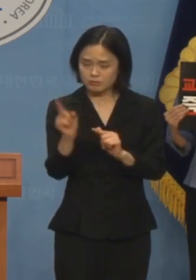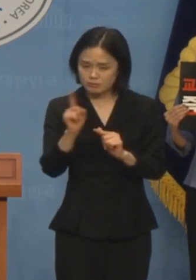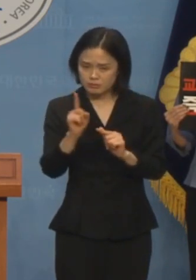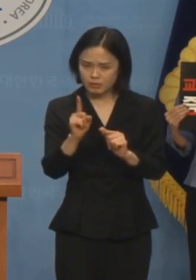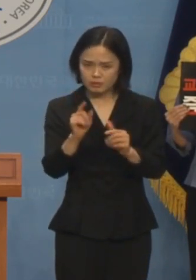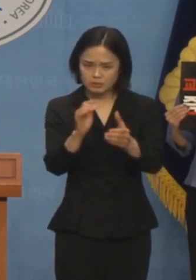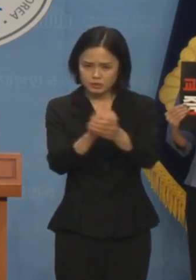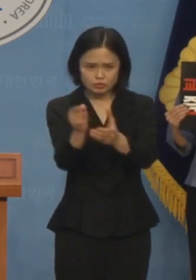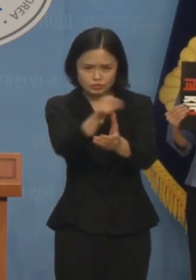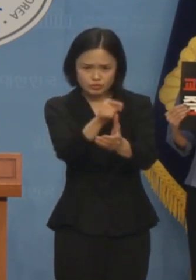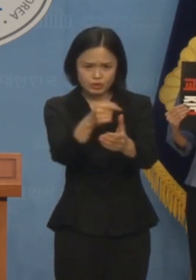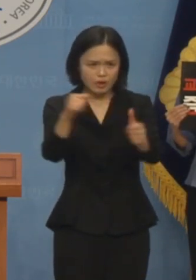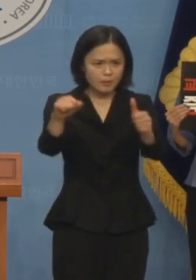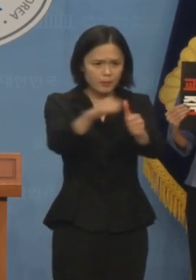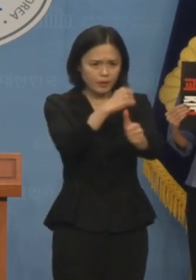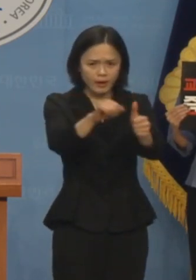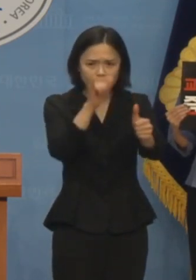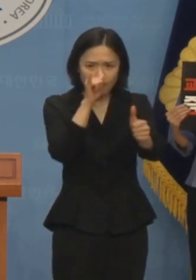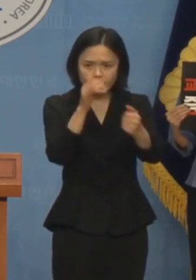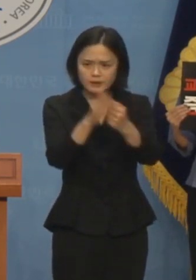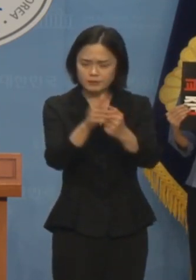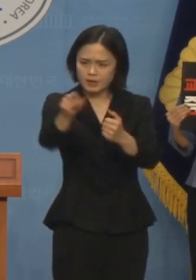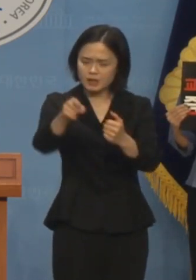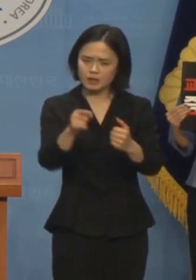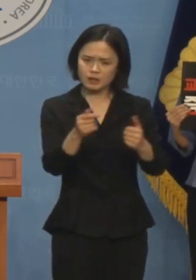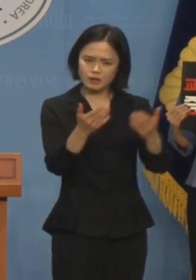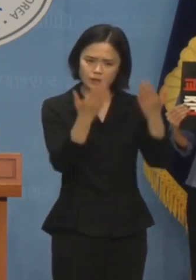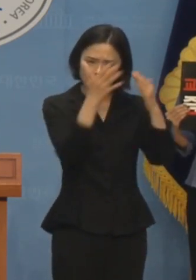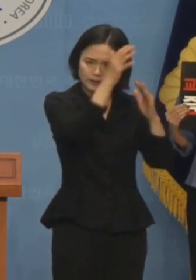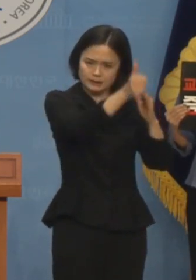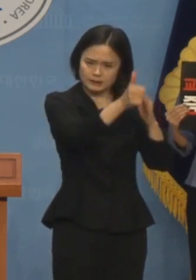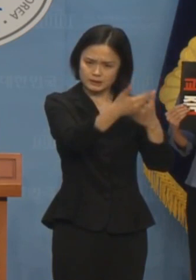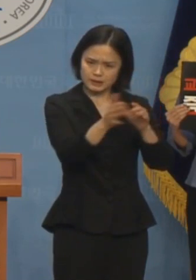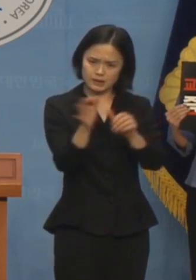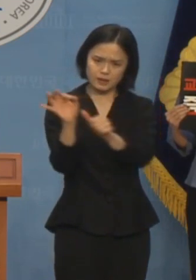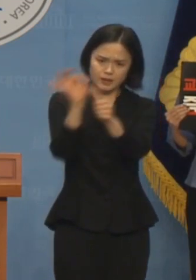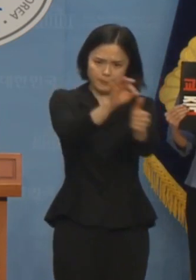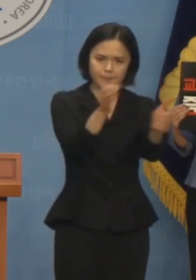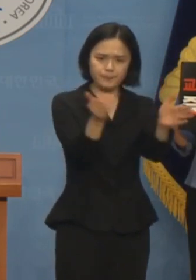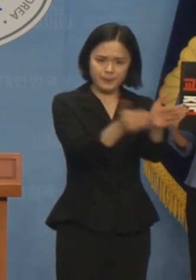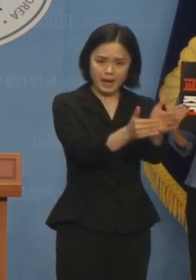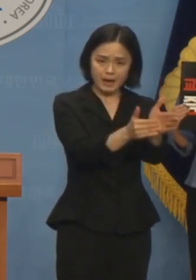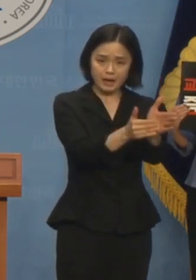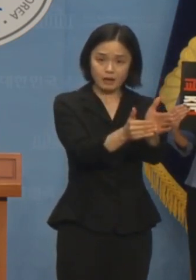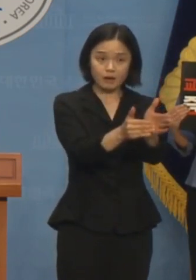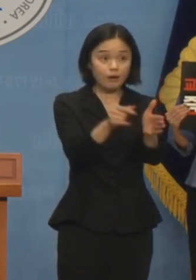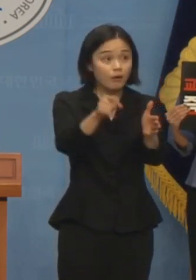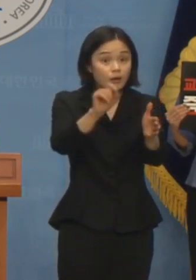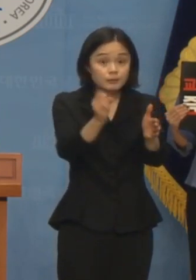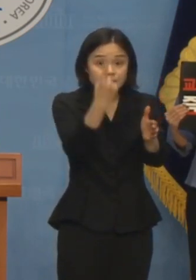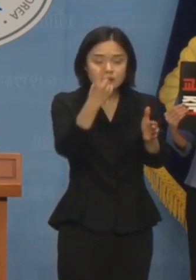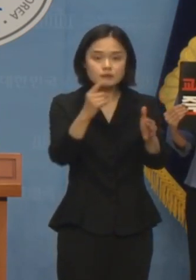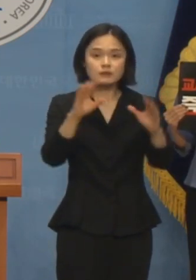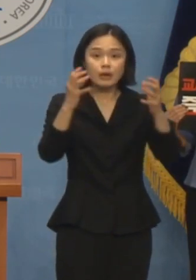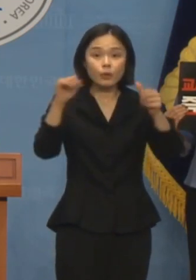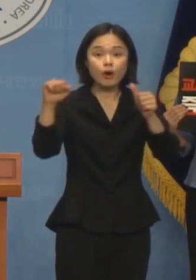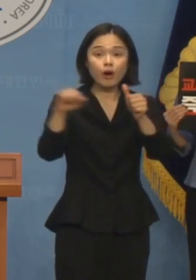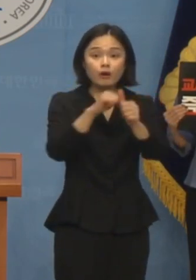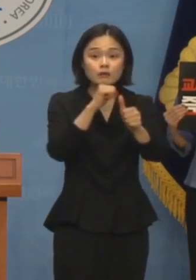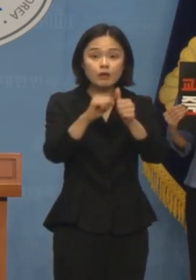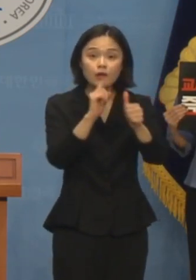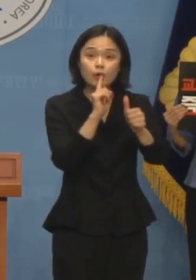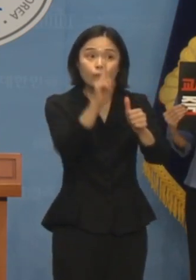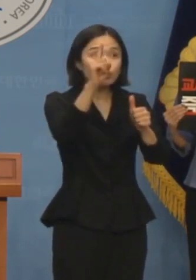교장실에 보냈다는 이유 등으로 해당 학부모로부터 아동학대 고소를 당하고 검찰 조사 결과 무혐의